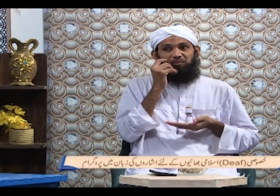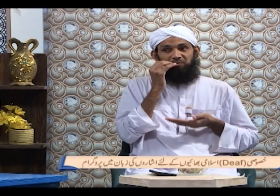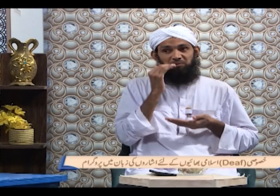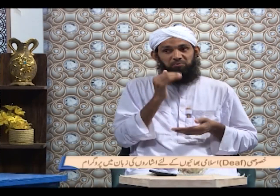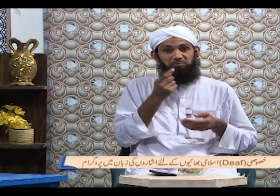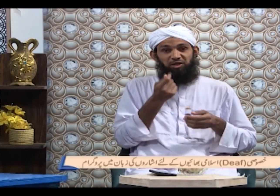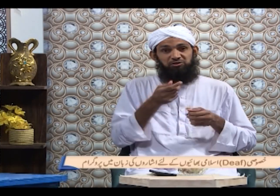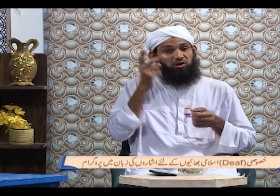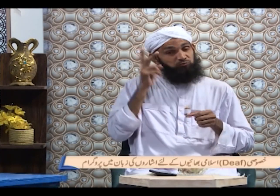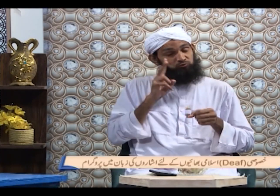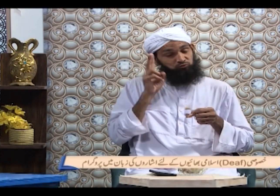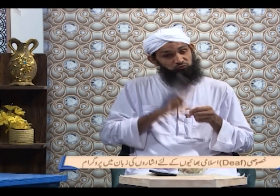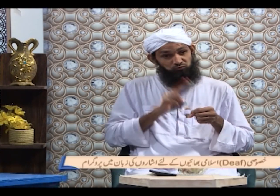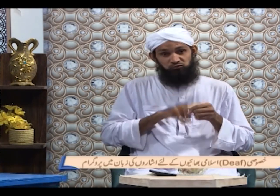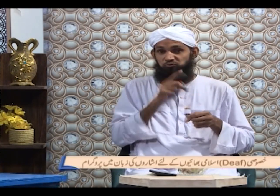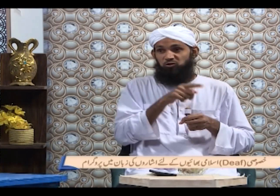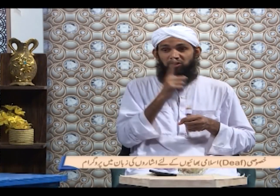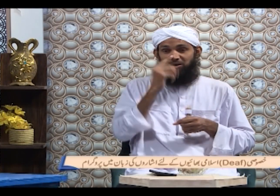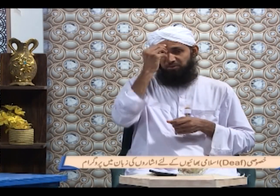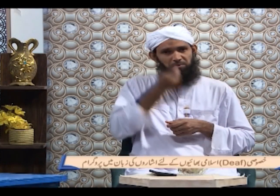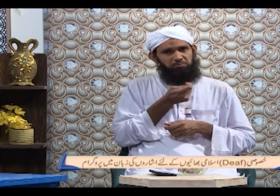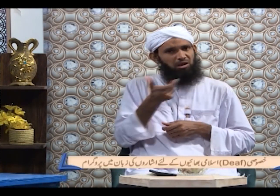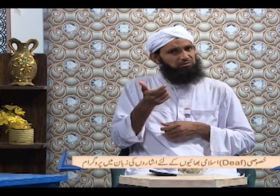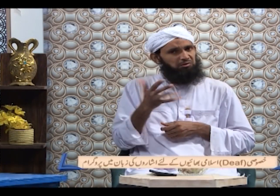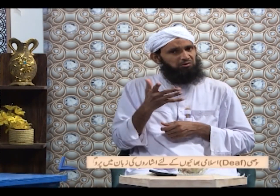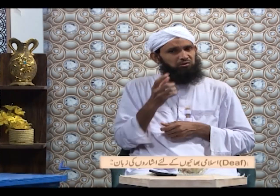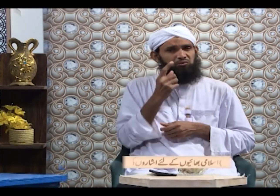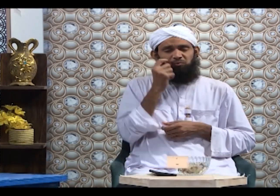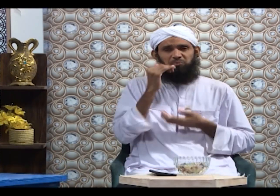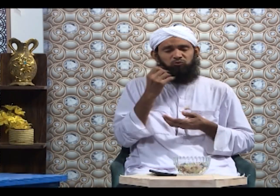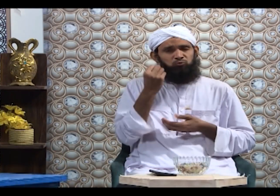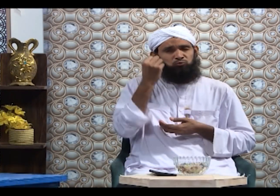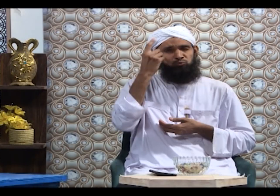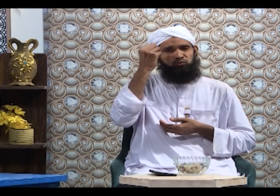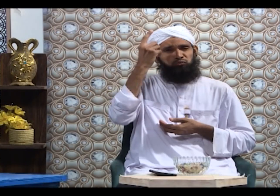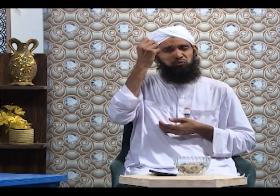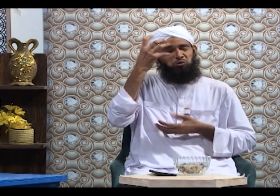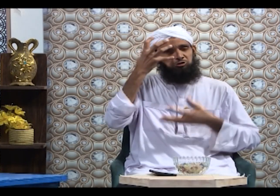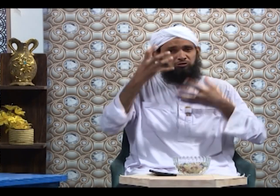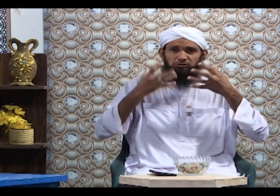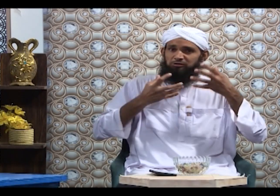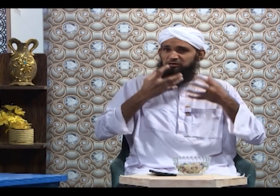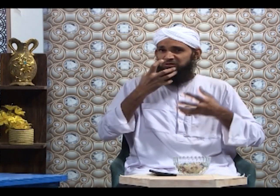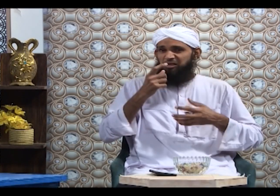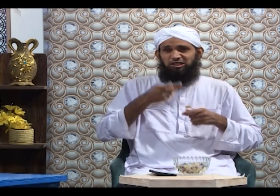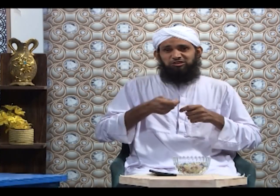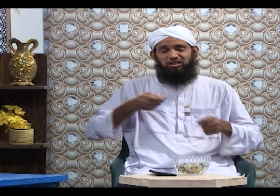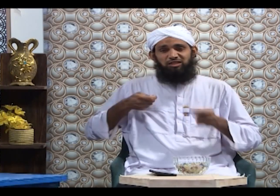وہ اپنی ماں کا بڑا خدمت گزار تھا، مگر نشے کے لیے پیسے نہ ملنے پر سارا جذبہ اطاعت و خدمت ختم ہو